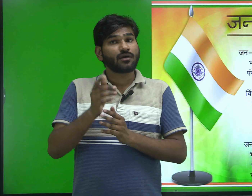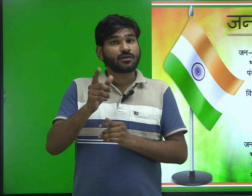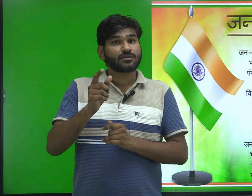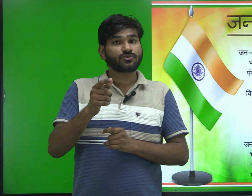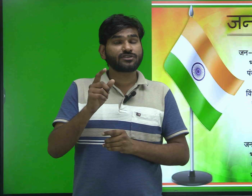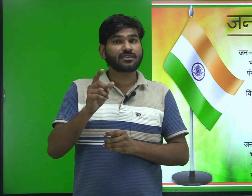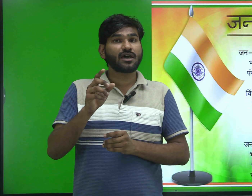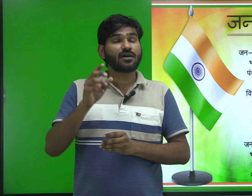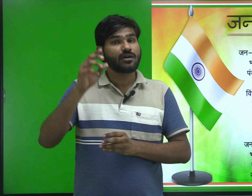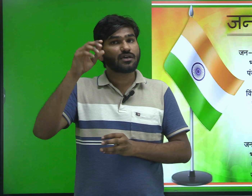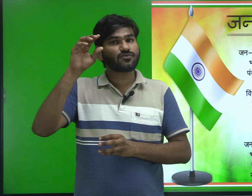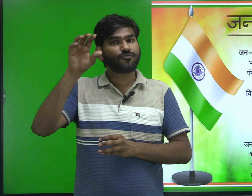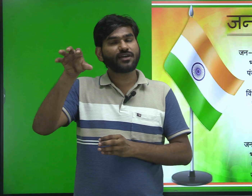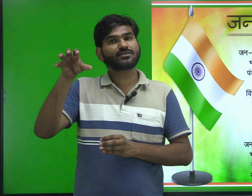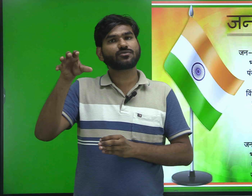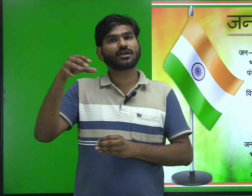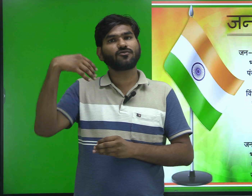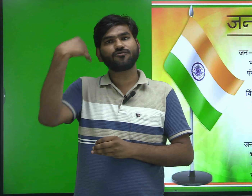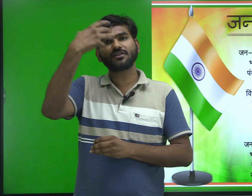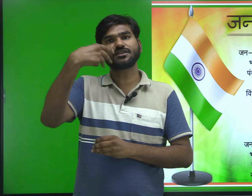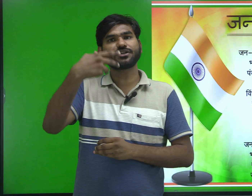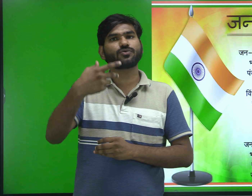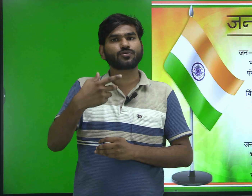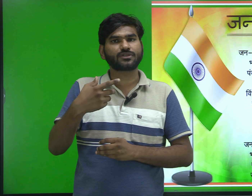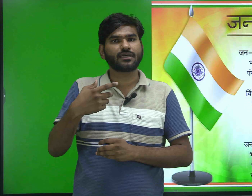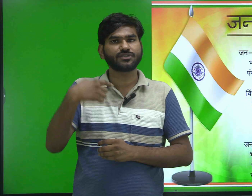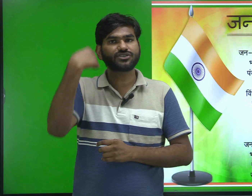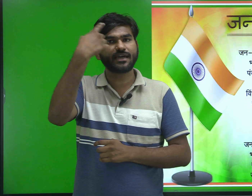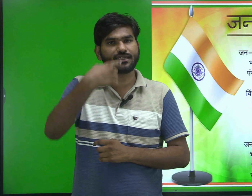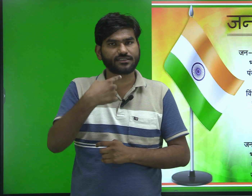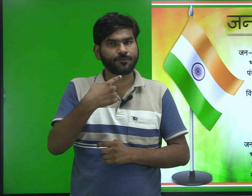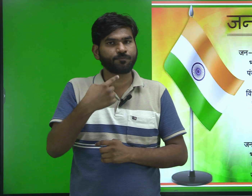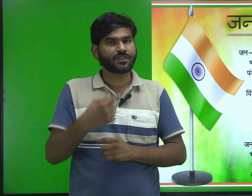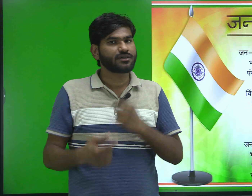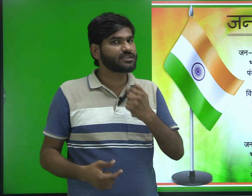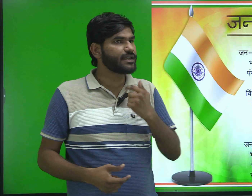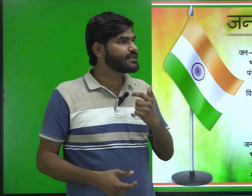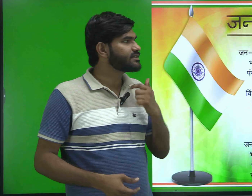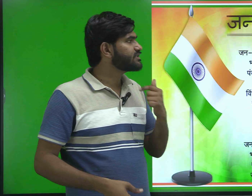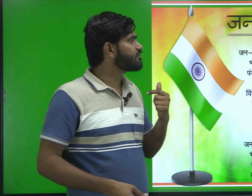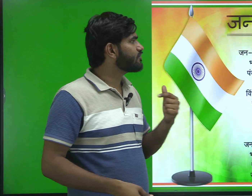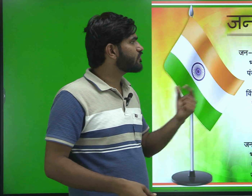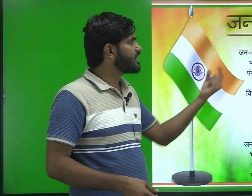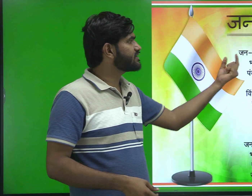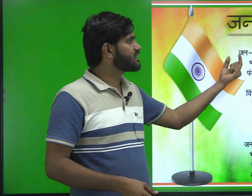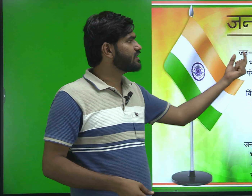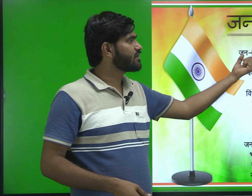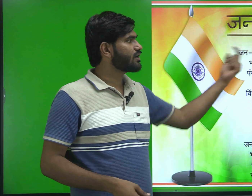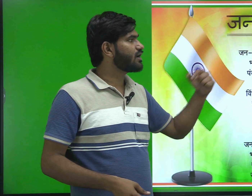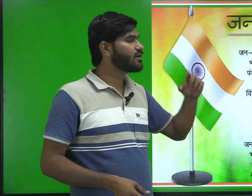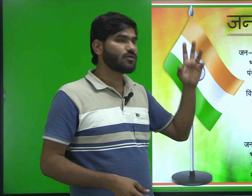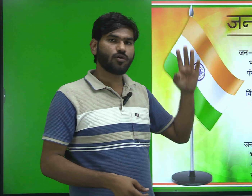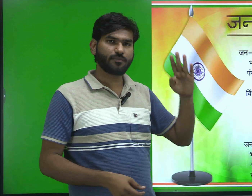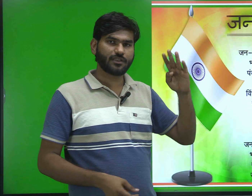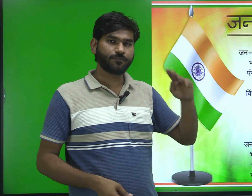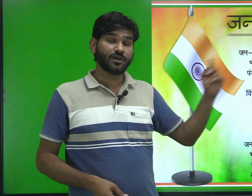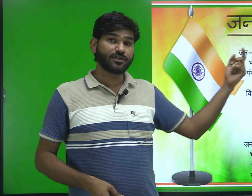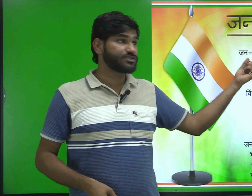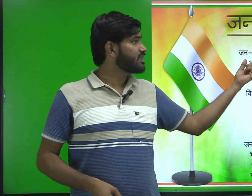तो जनता का जो फेस होता है वो फेस से डिनोट होता है, चेहरे से। चेहरे से जब डिनोट हो रहा है जन, गण और मन। जन और